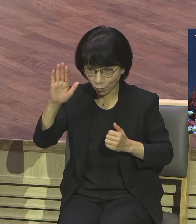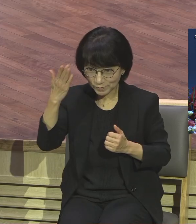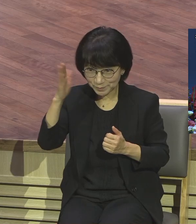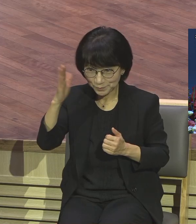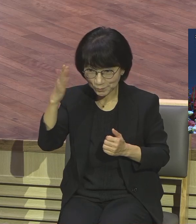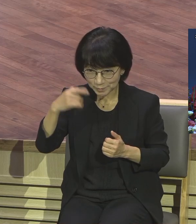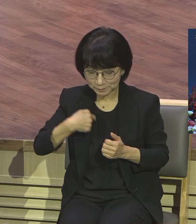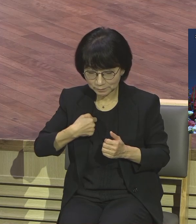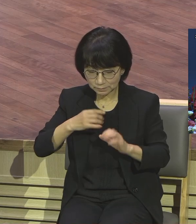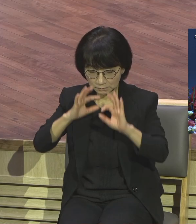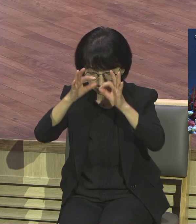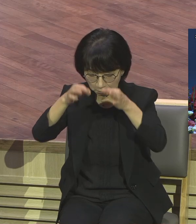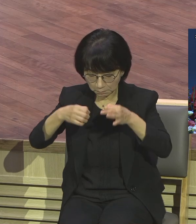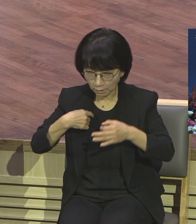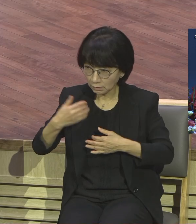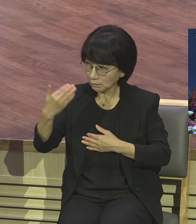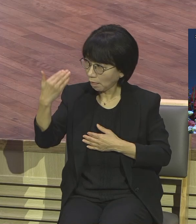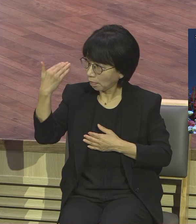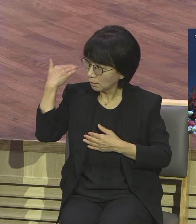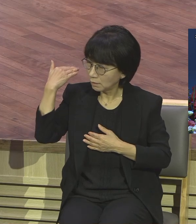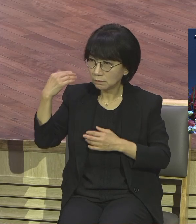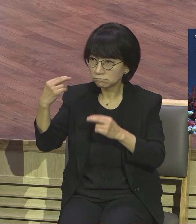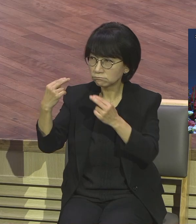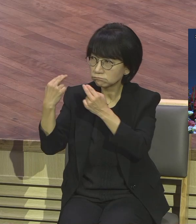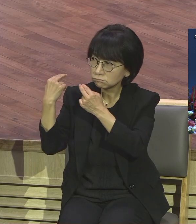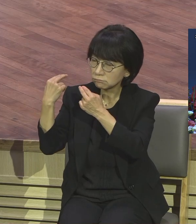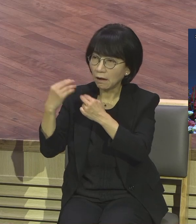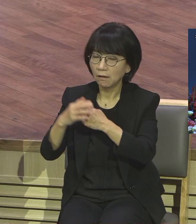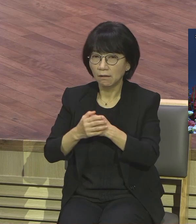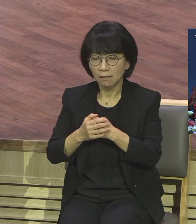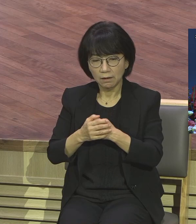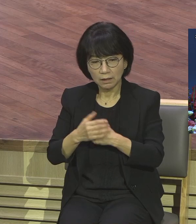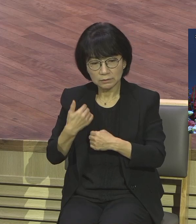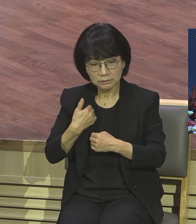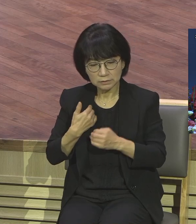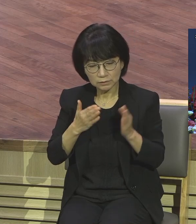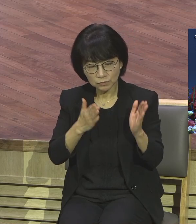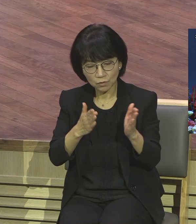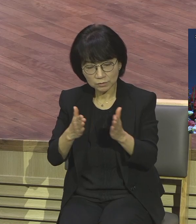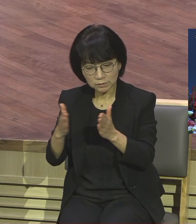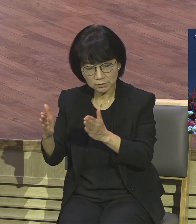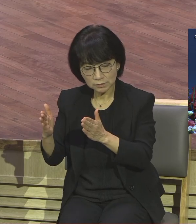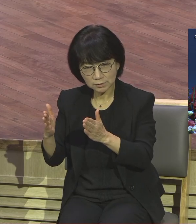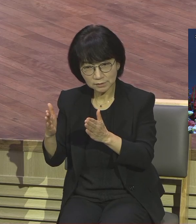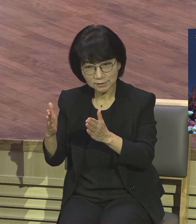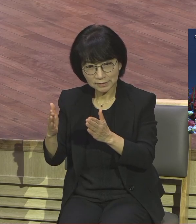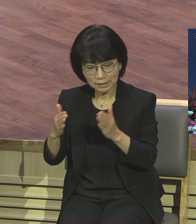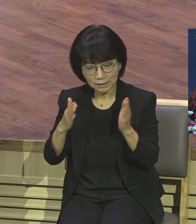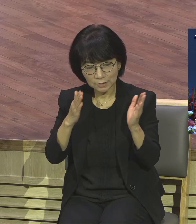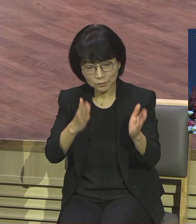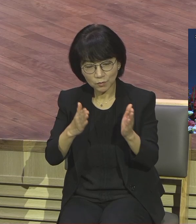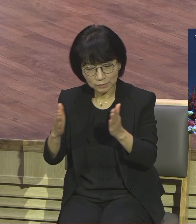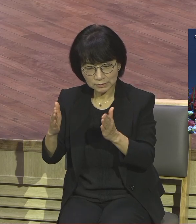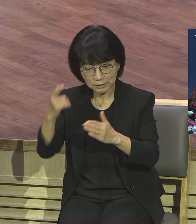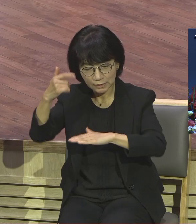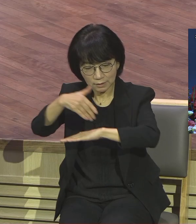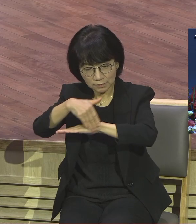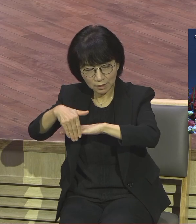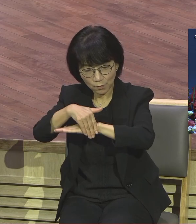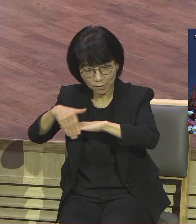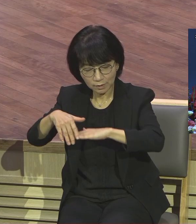야, 그때 좀 내가 이래가 좀 세밀하게 구체적으로 좀 해놓고 올 거를 참 희한하다.